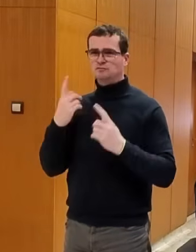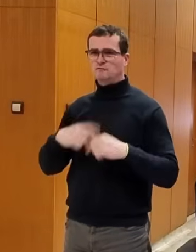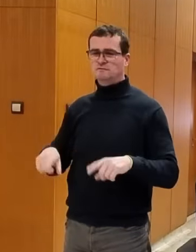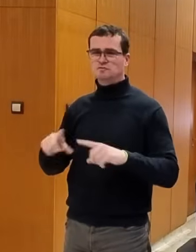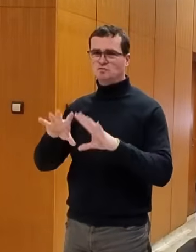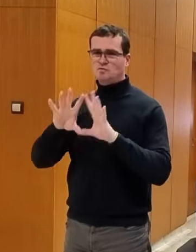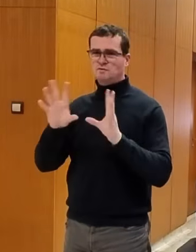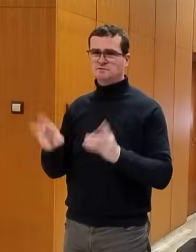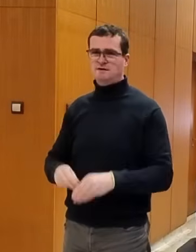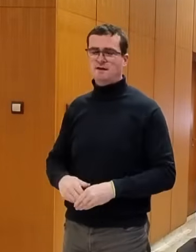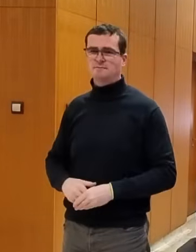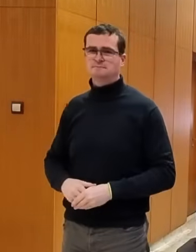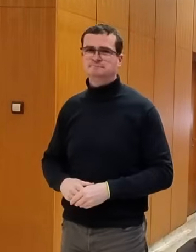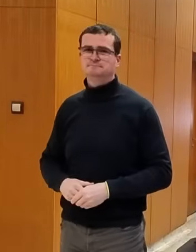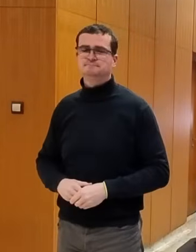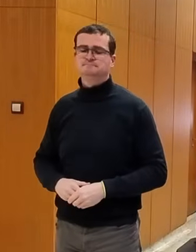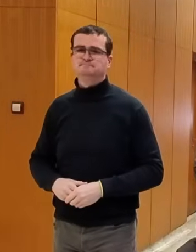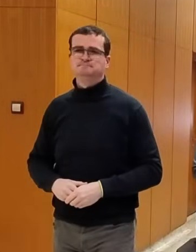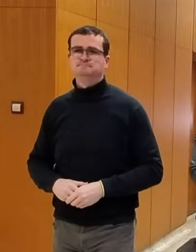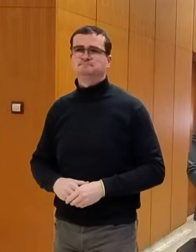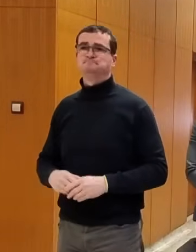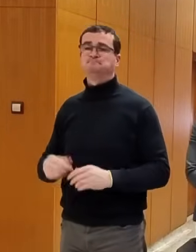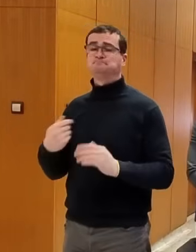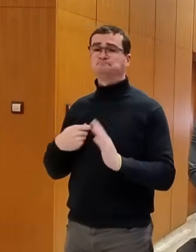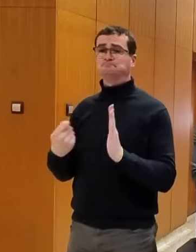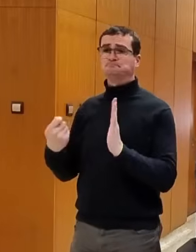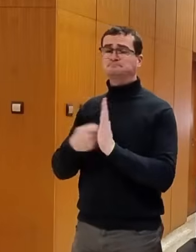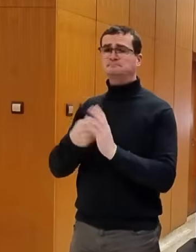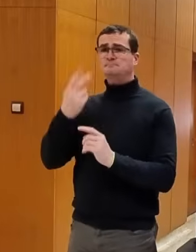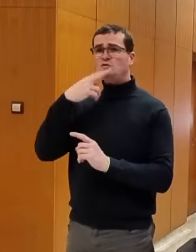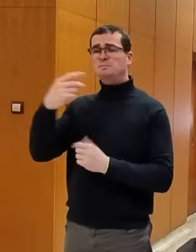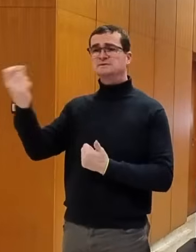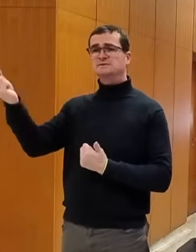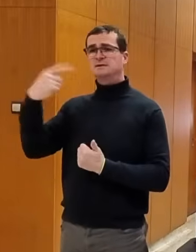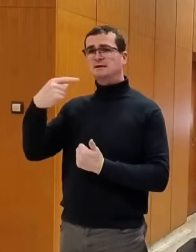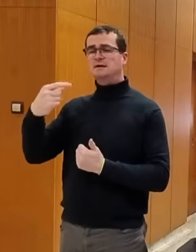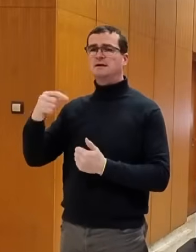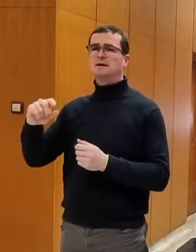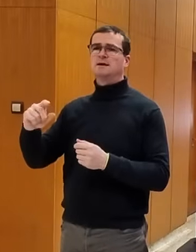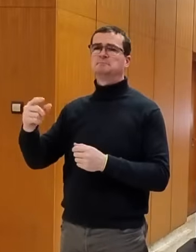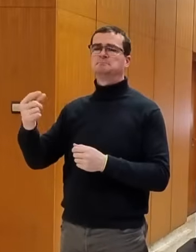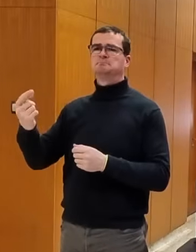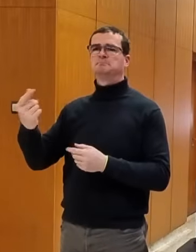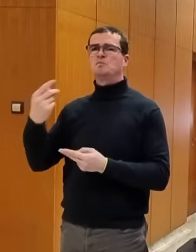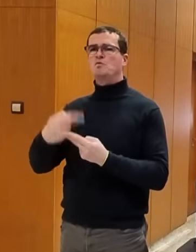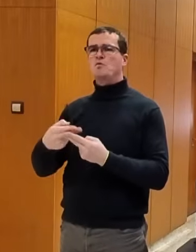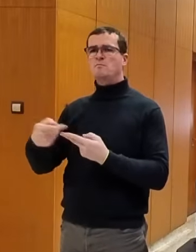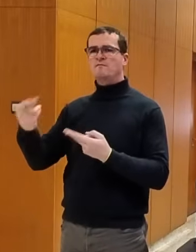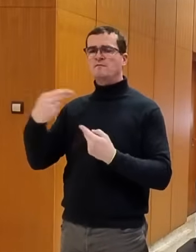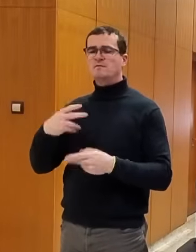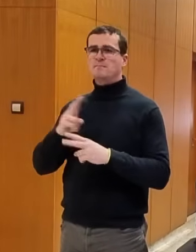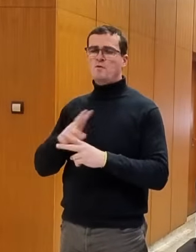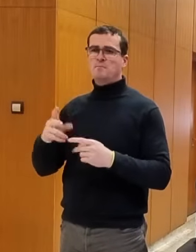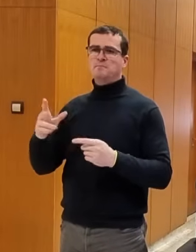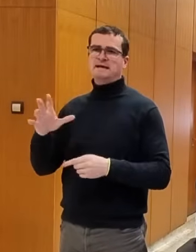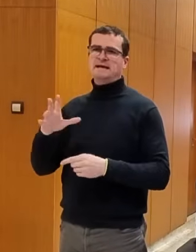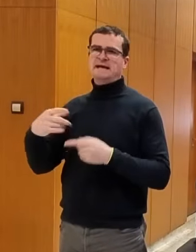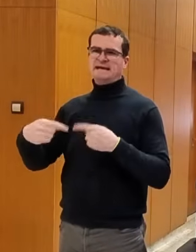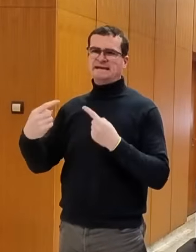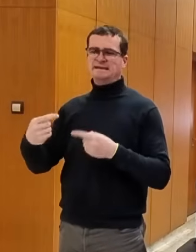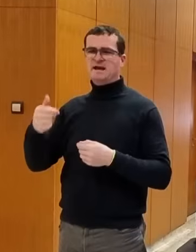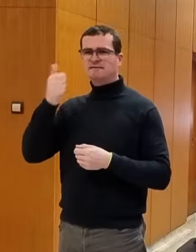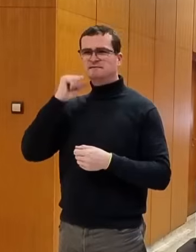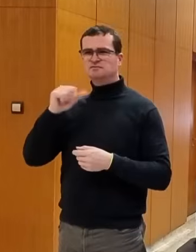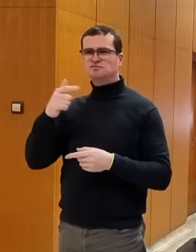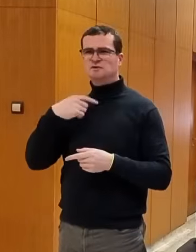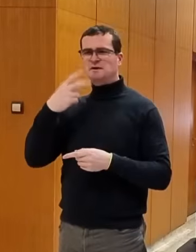je celé. Ak by teda z tej komisie prišla nejaká spätná väzba, ktorá by mohla byť kritická, napríklad včera myslím, že